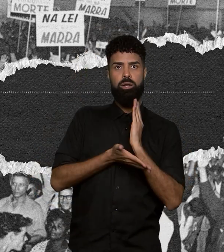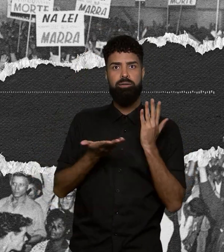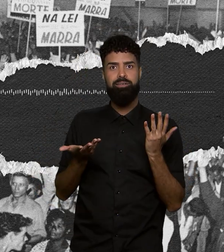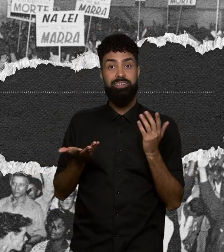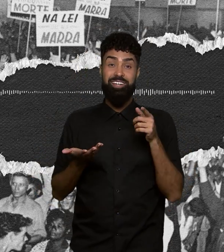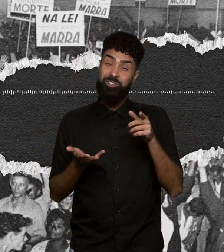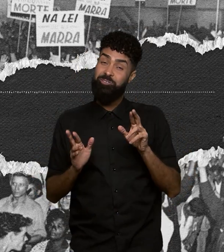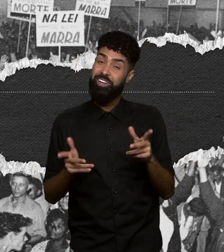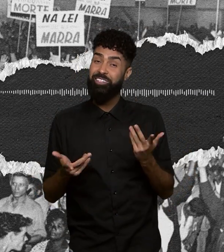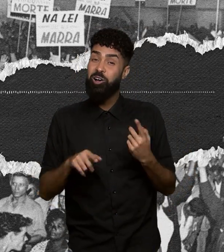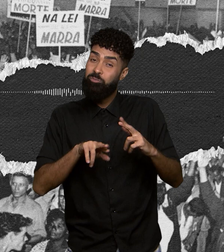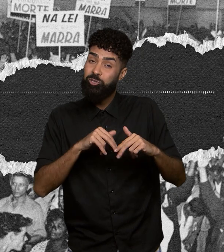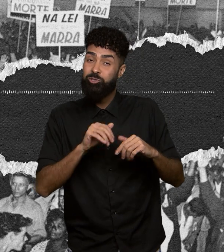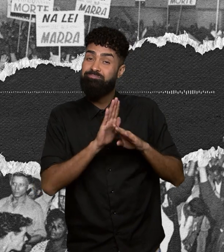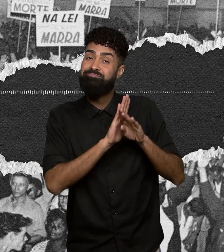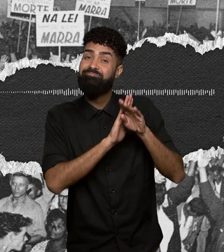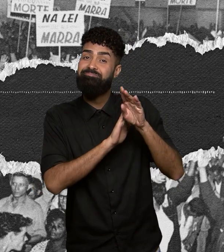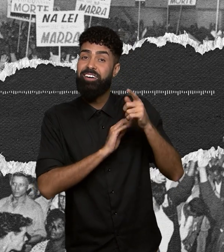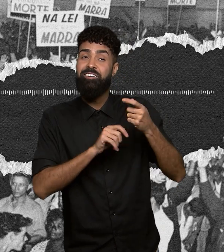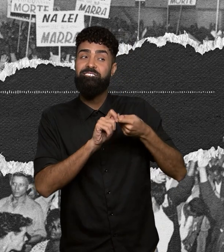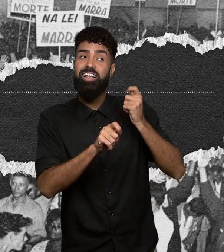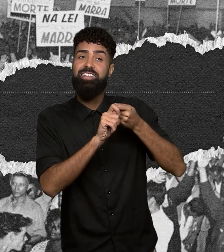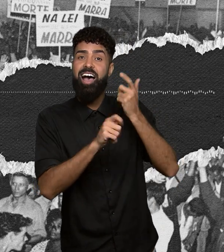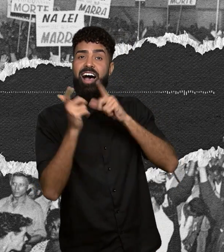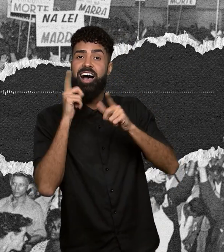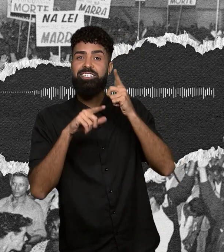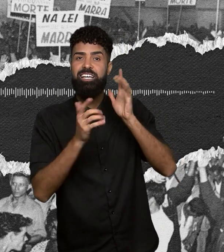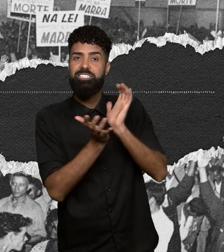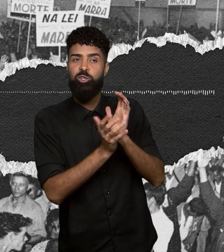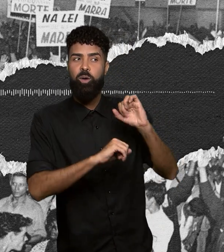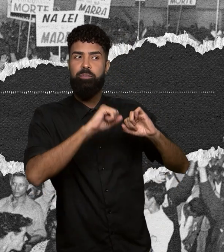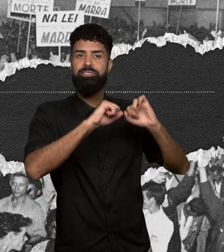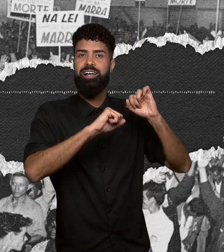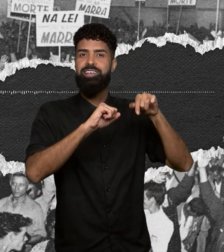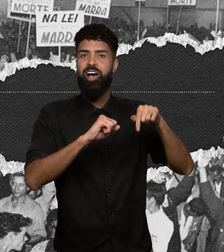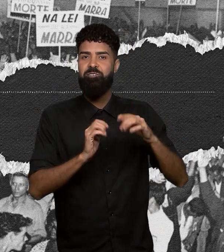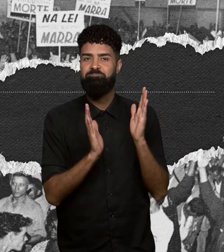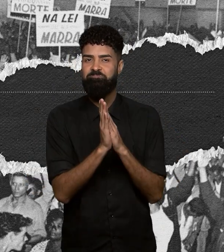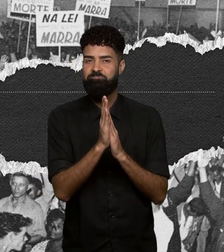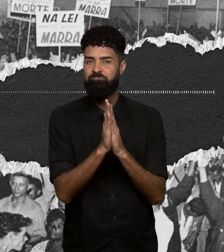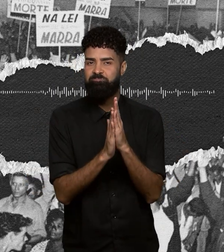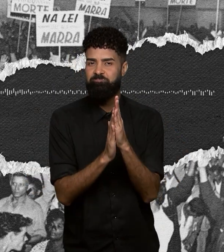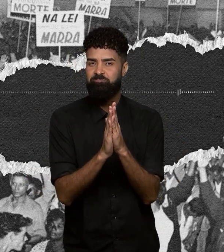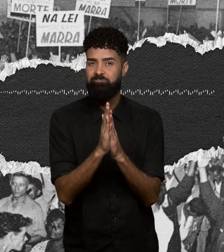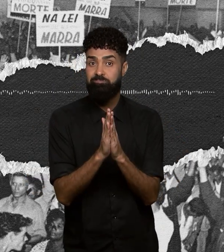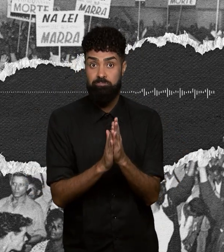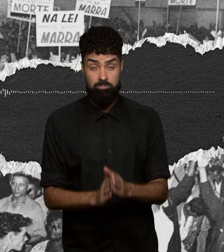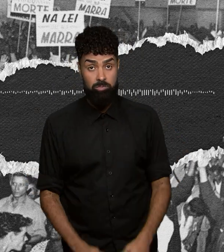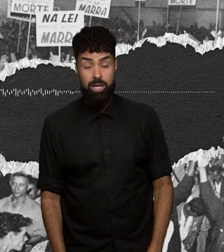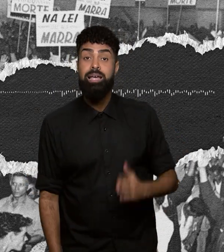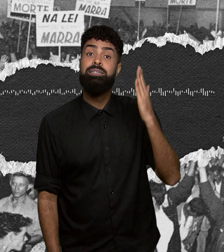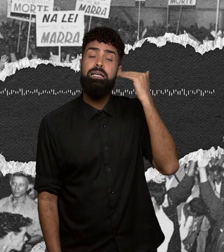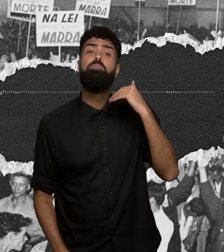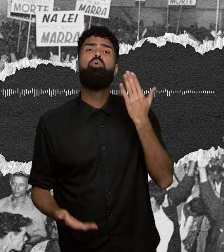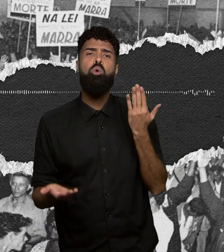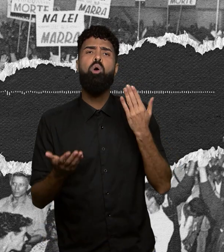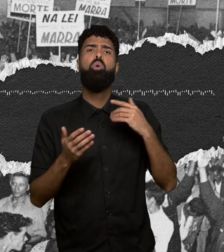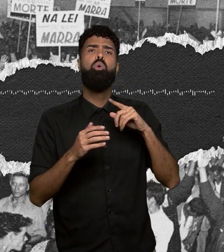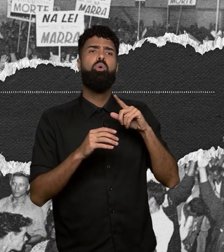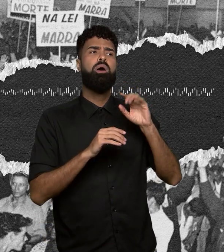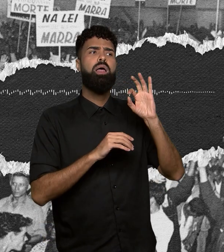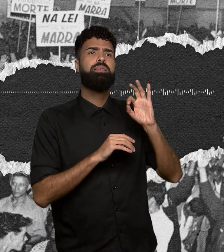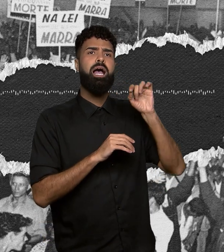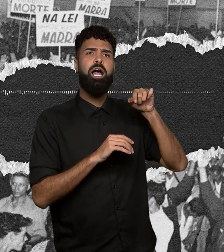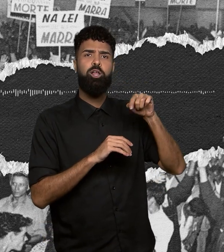vantagens muito grandes para o setor Empresarial implicado né nessas relações sabe que indicad econômico é